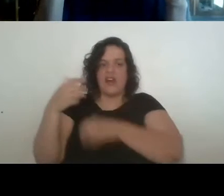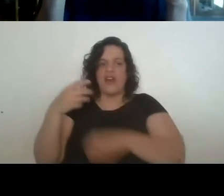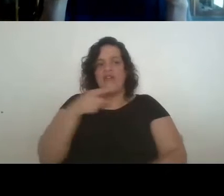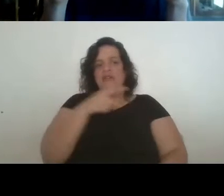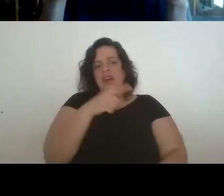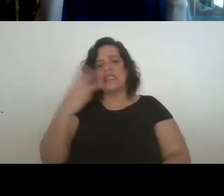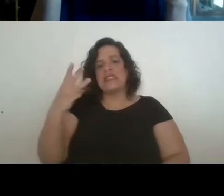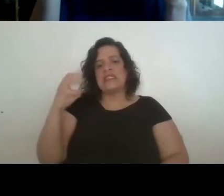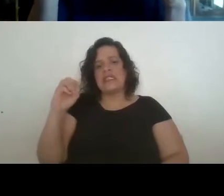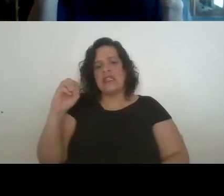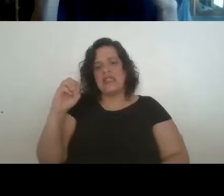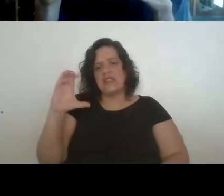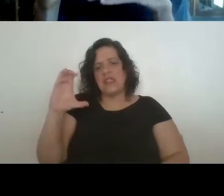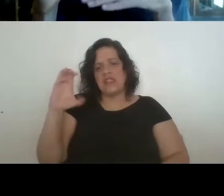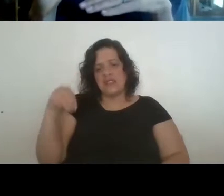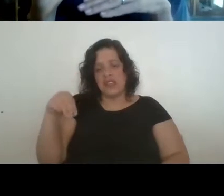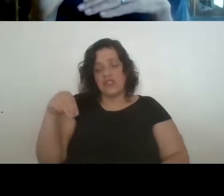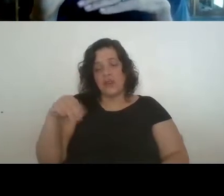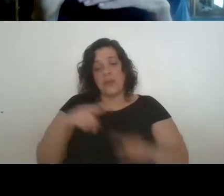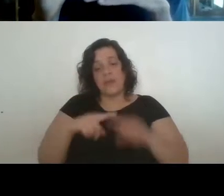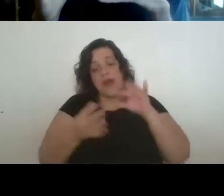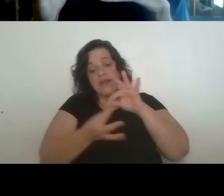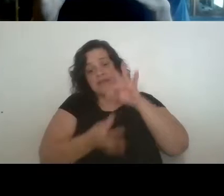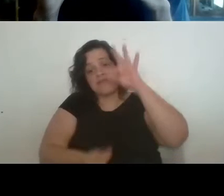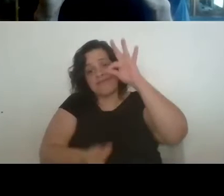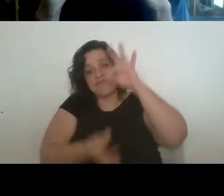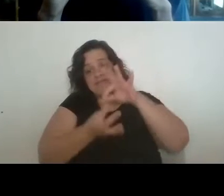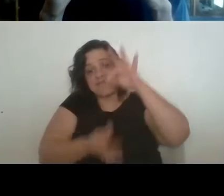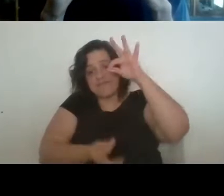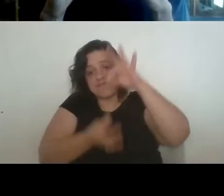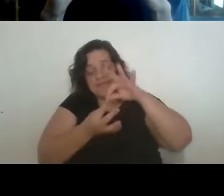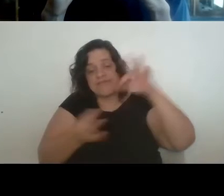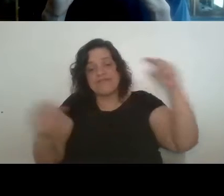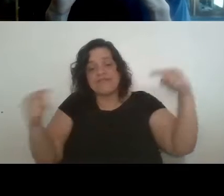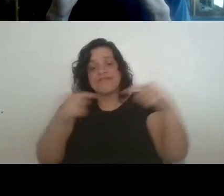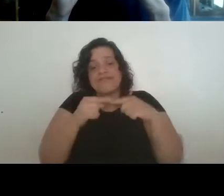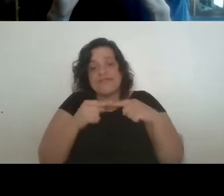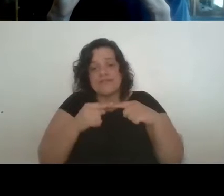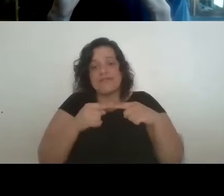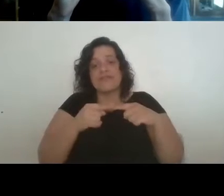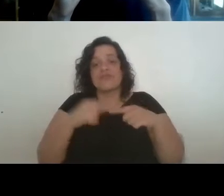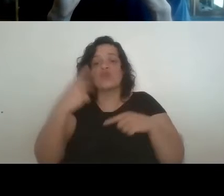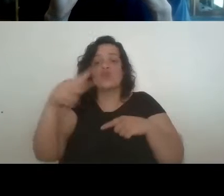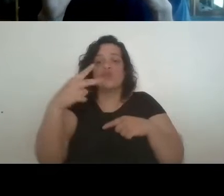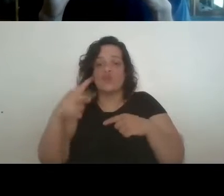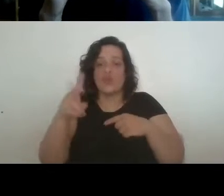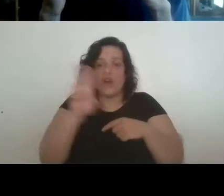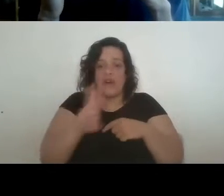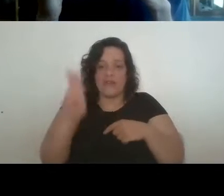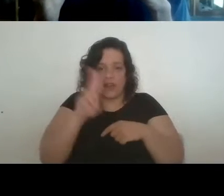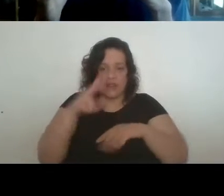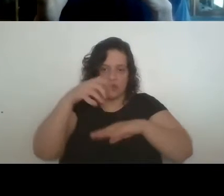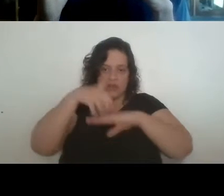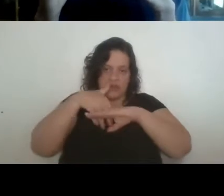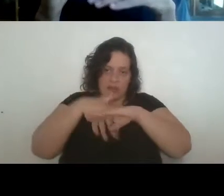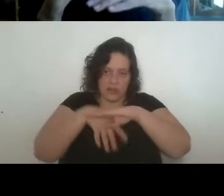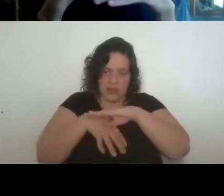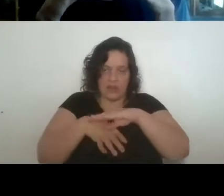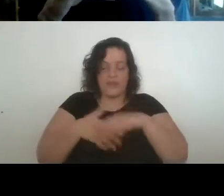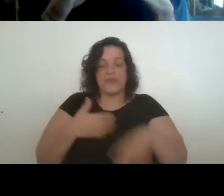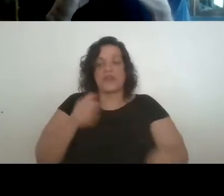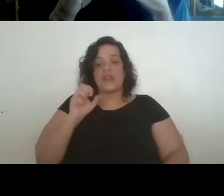a profundidade sempre ela está associada à nossa profundidade de infiltração. Então, quando a gente for